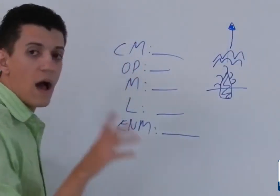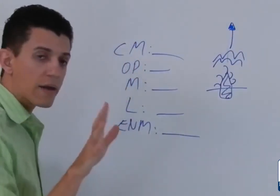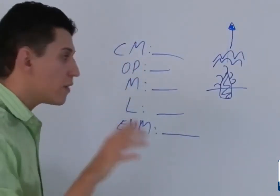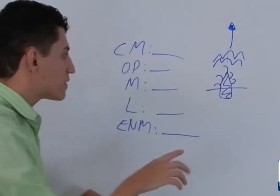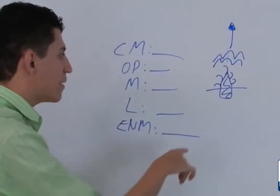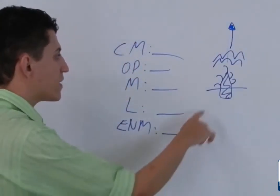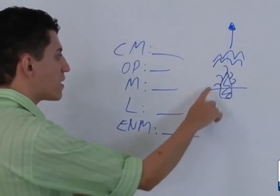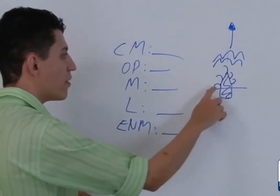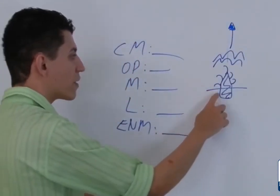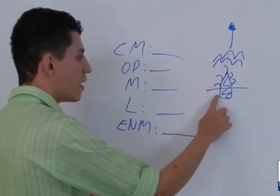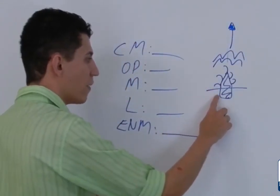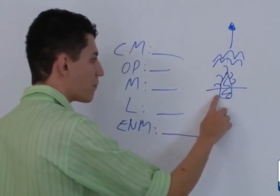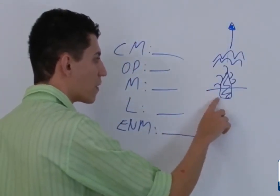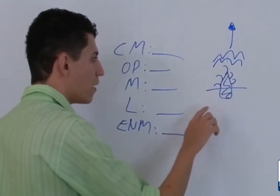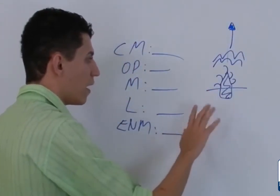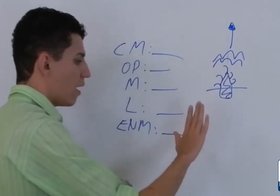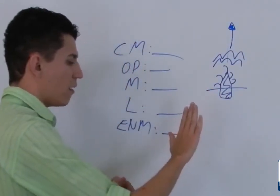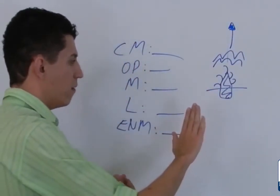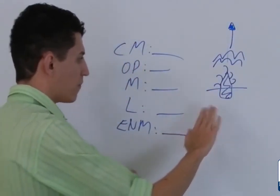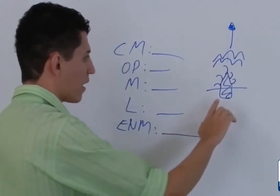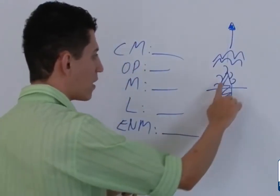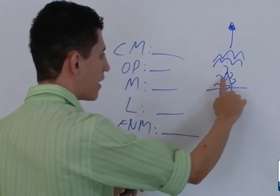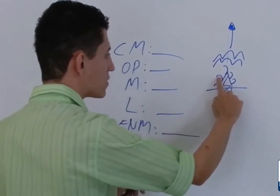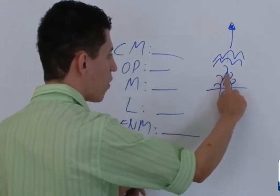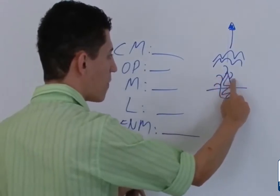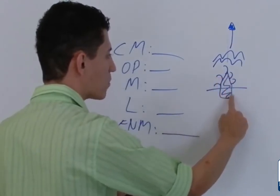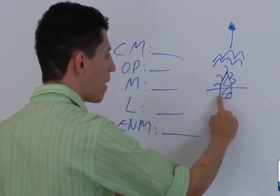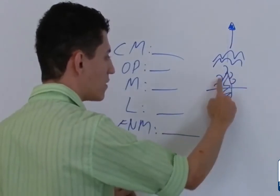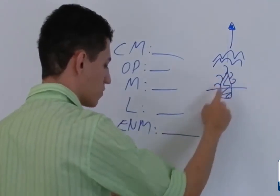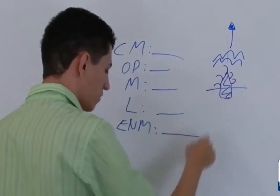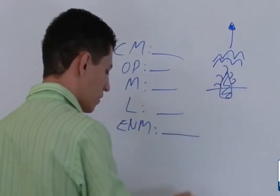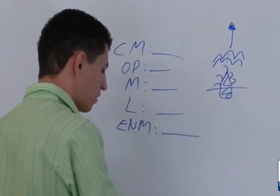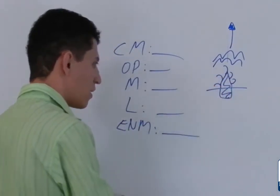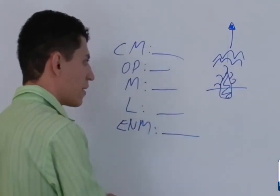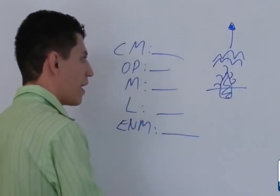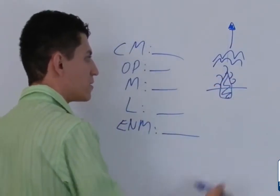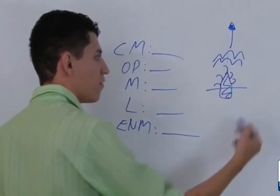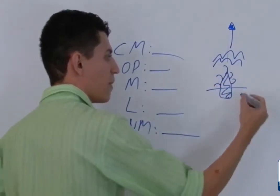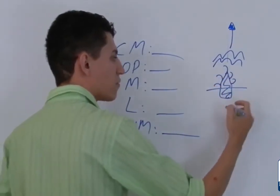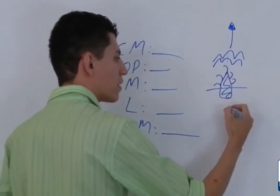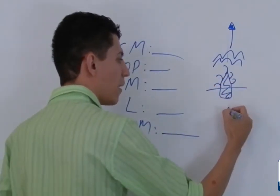Aqui nós temos essa mão aqui. Ela tem esse formato básico, que é esse formato aqui.